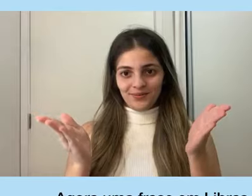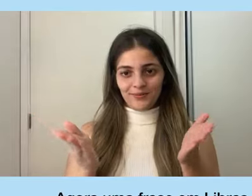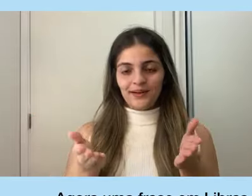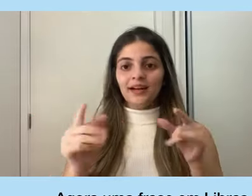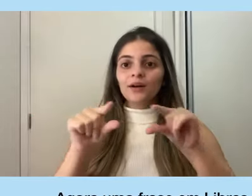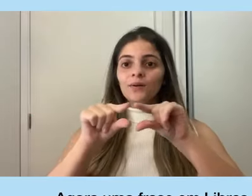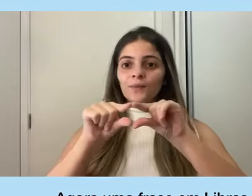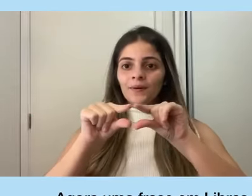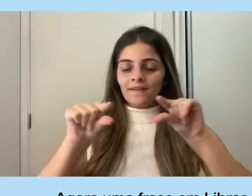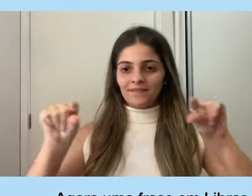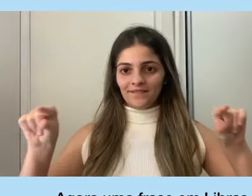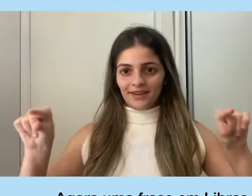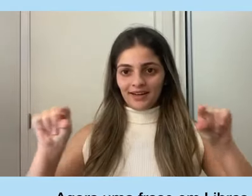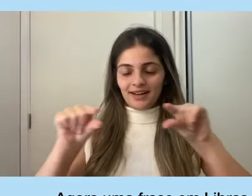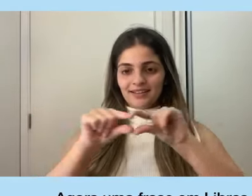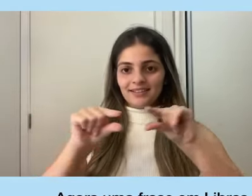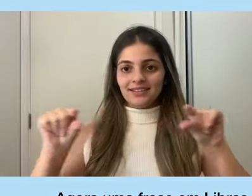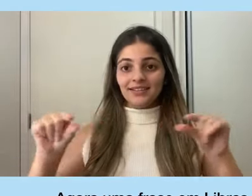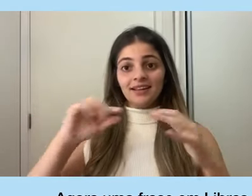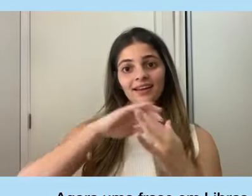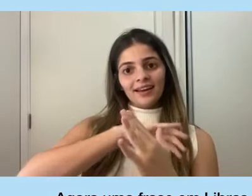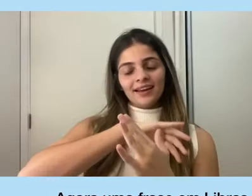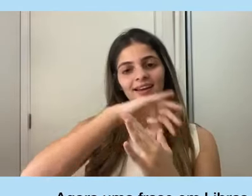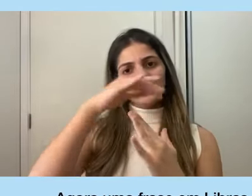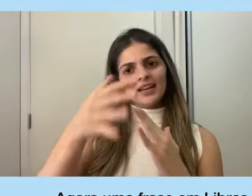Agora, uma frase em Libras.